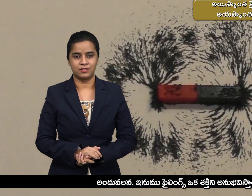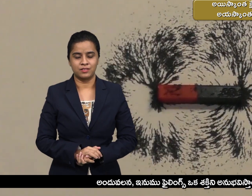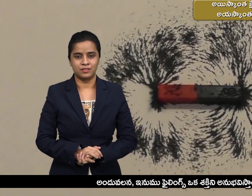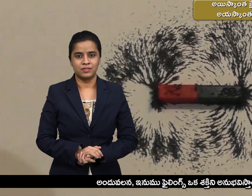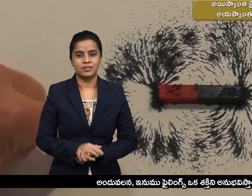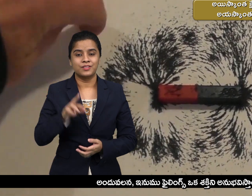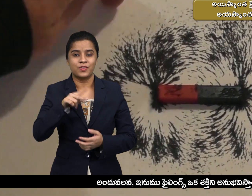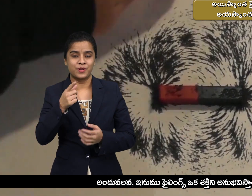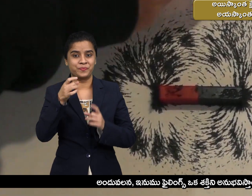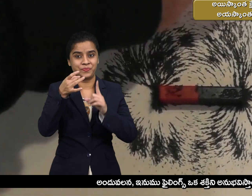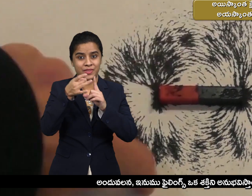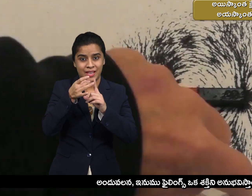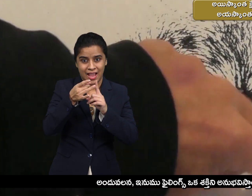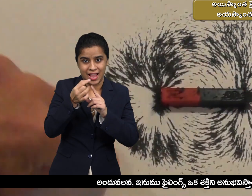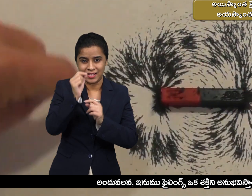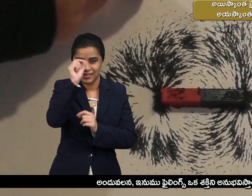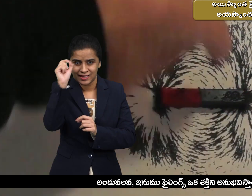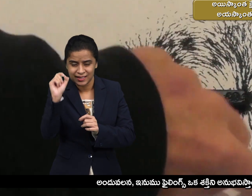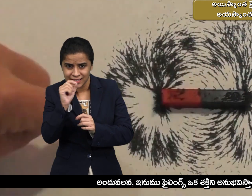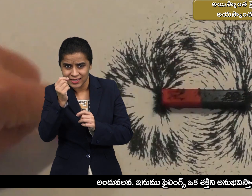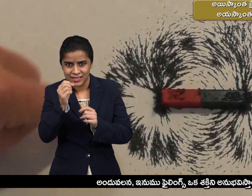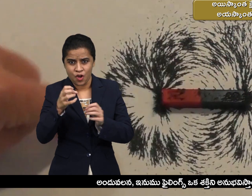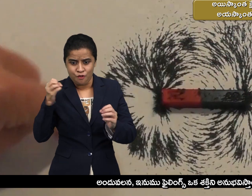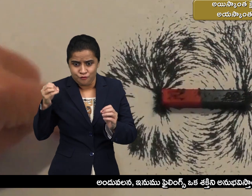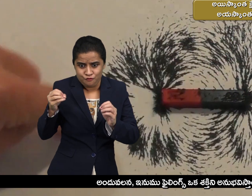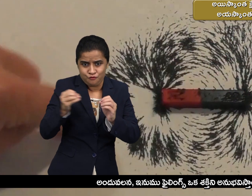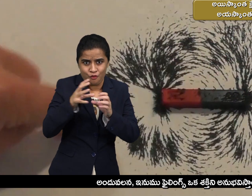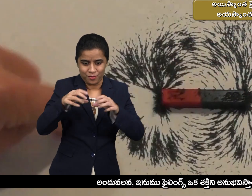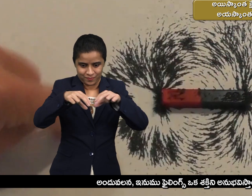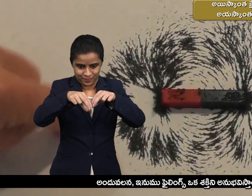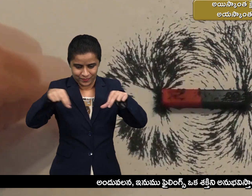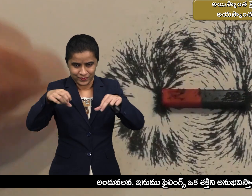అందువలన ఇనుము ఫైలింగ్స్ ఒక శక్తిని అనుభవిస్తాయి.